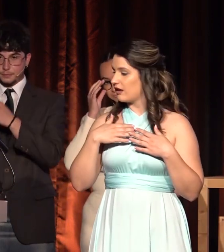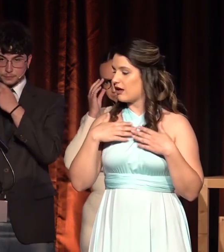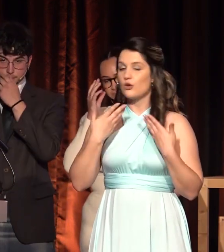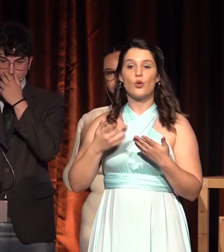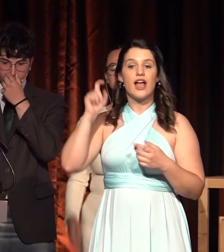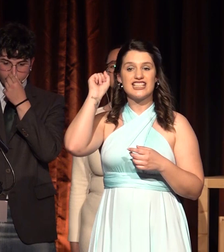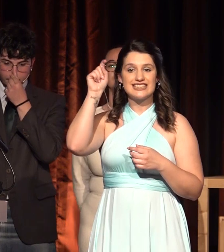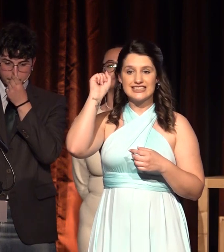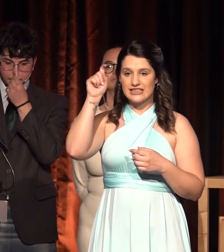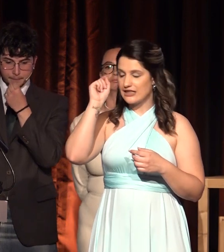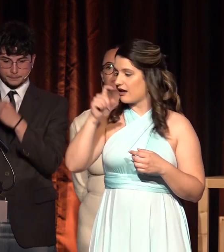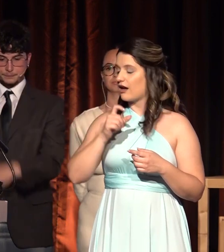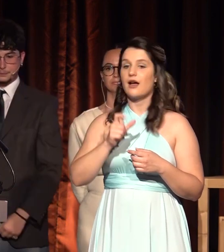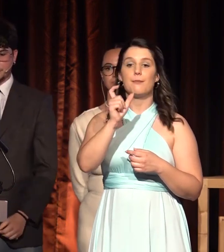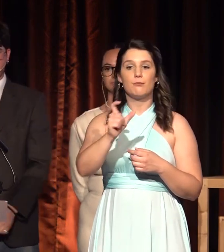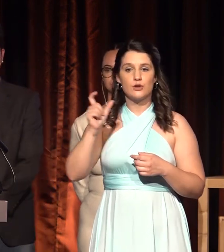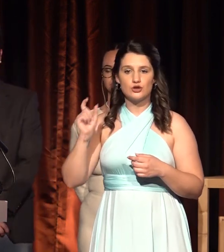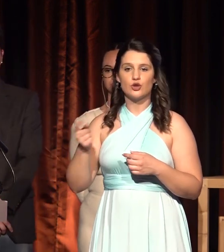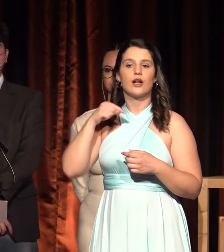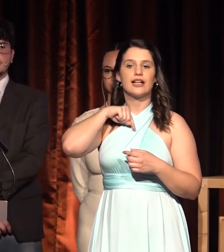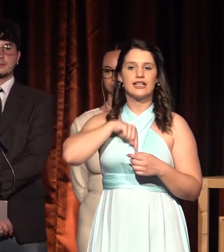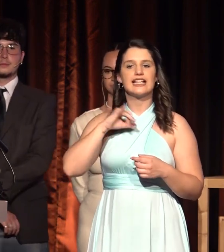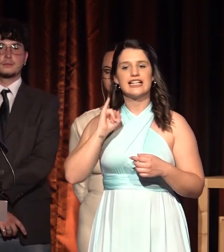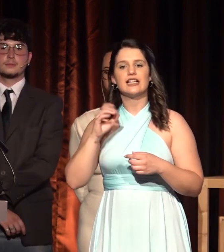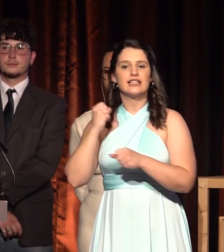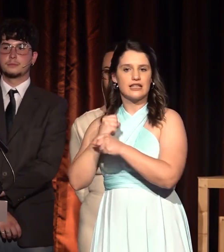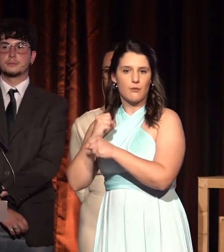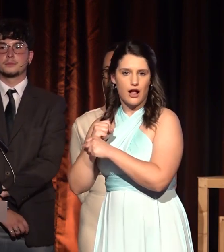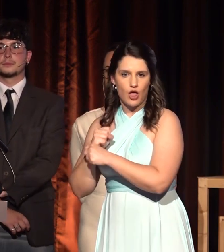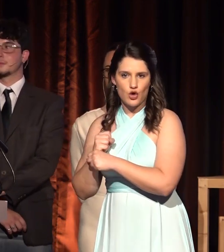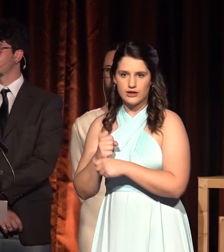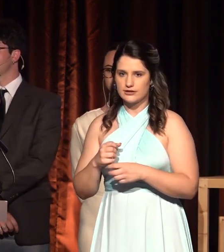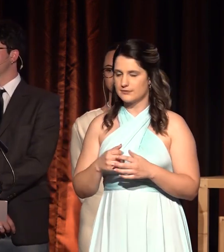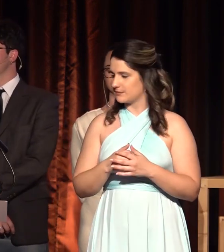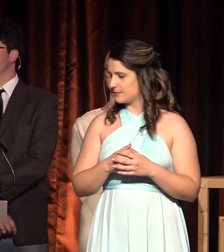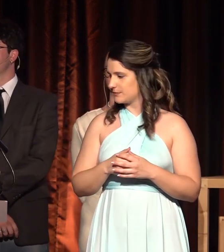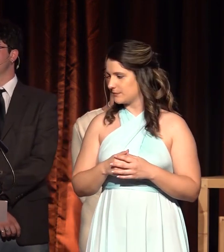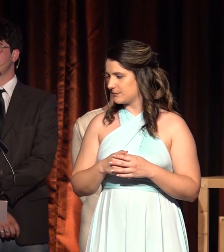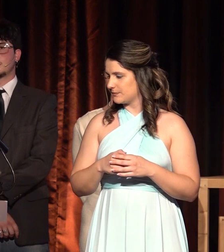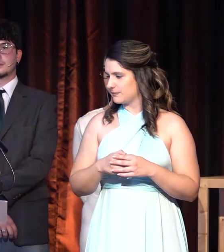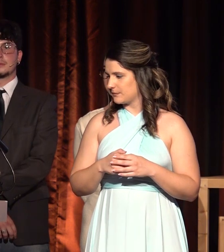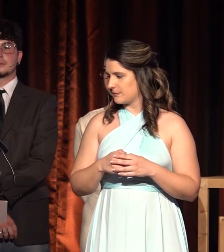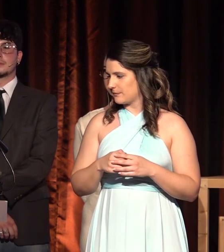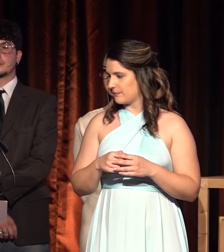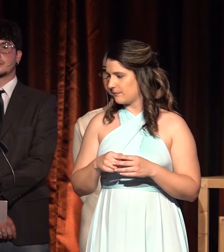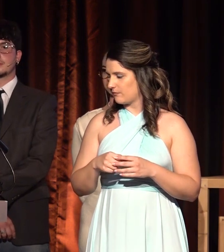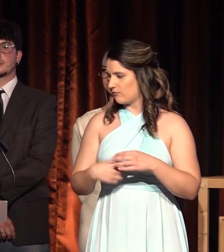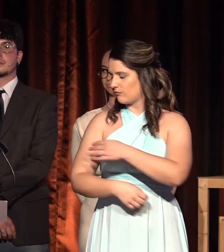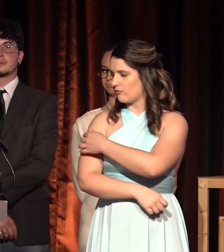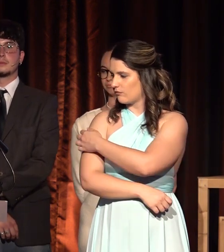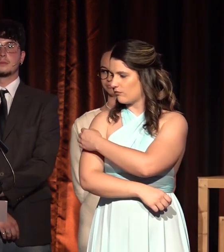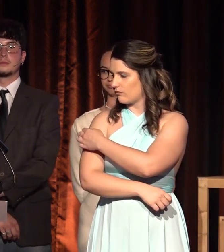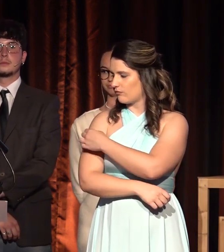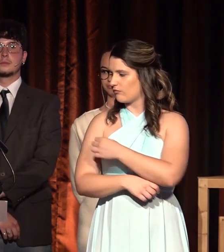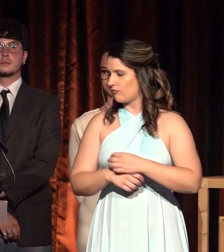també la formació personal i la formació social. I el que nosaltres volem és que tot això us ajudi per a poder escollir